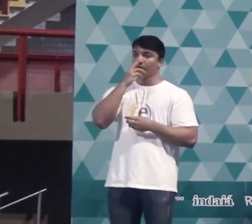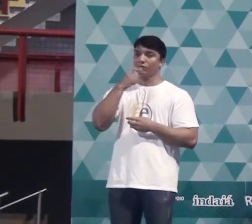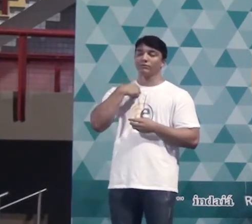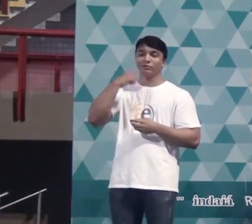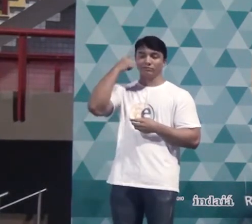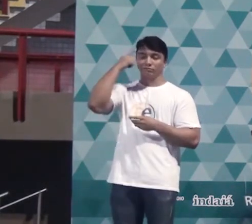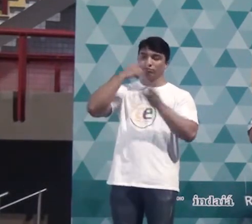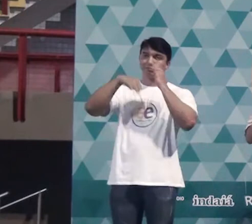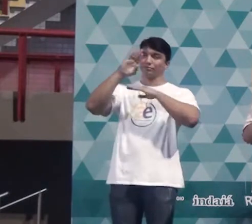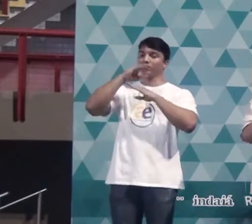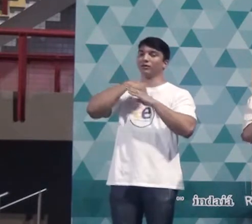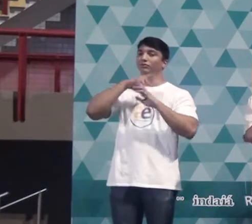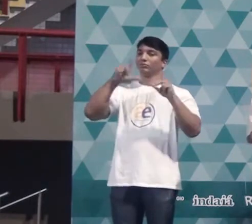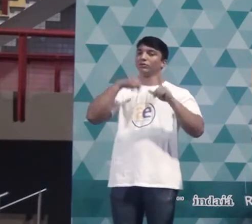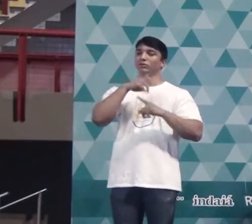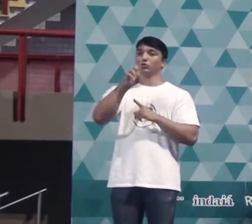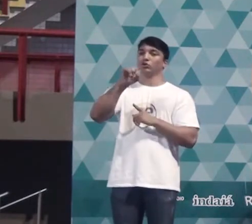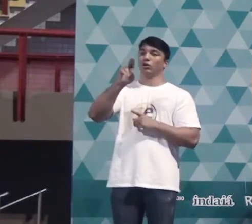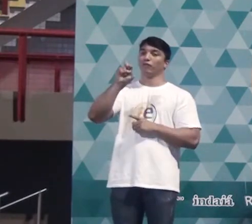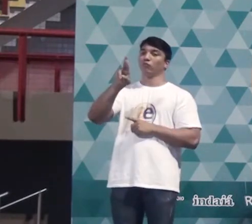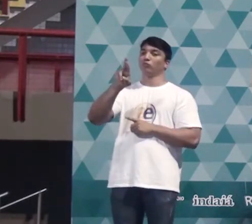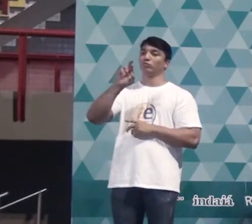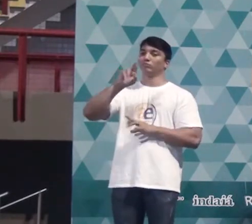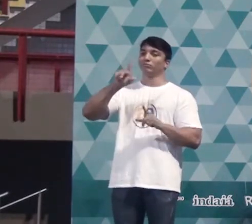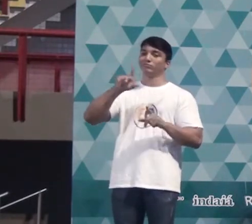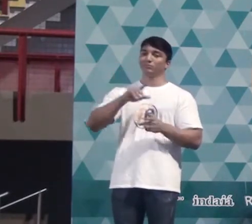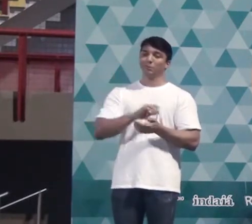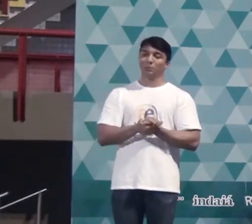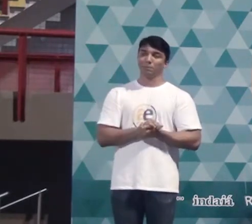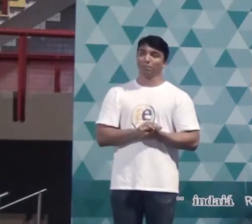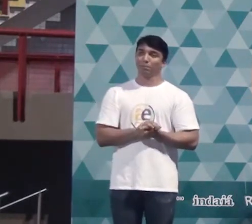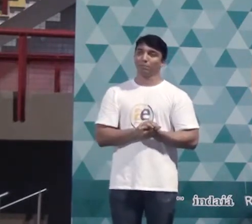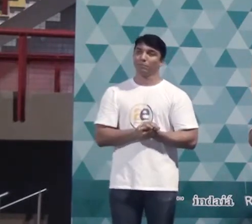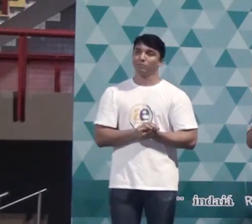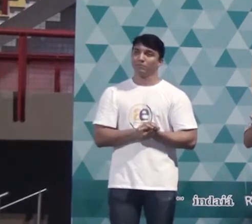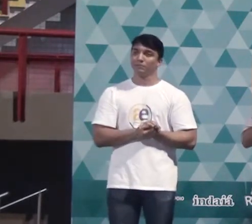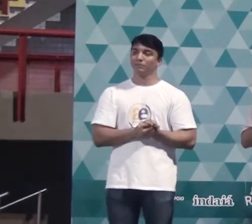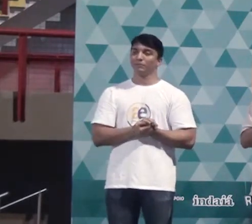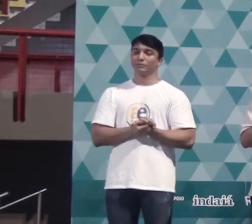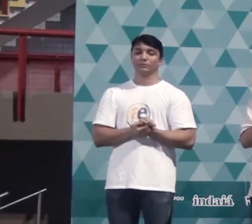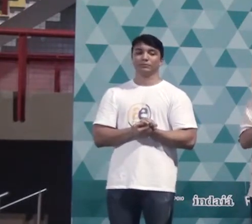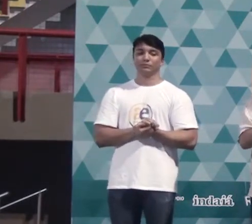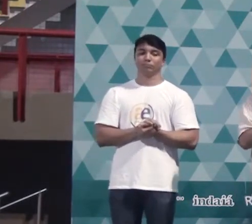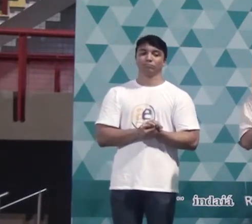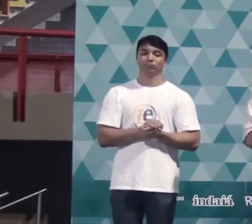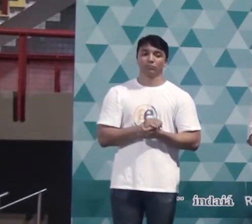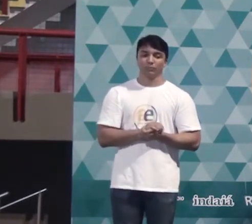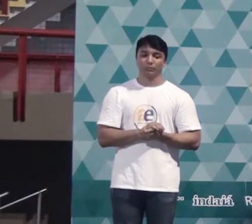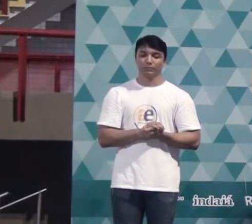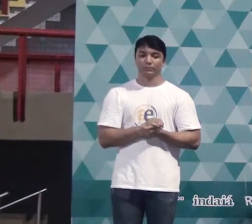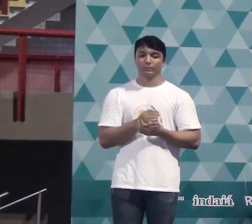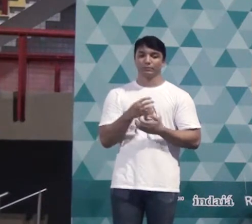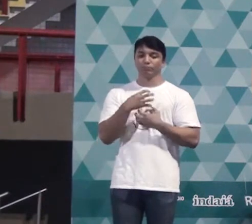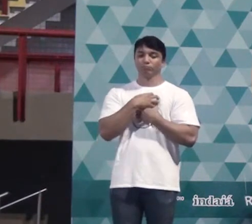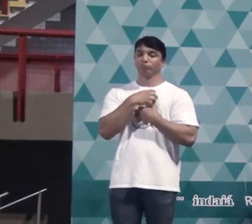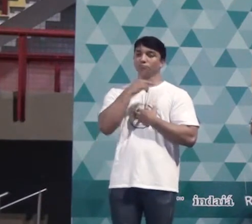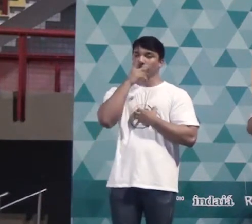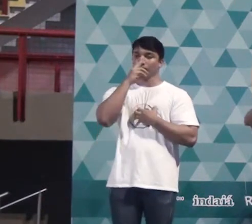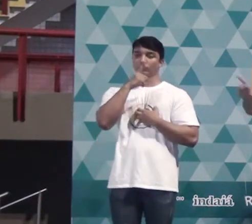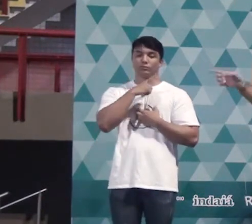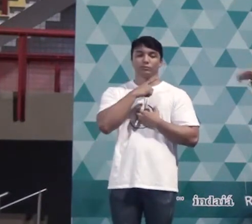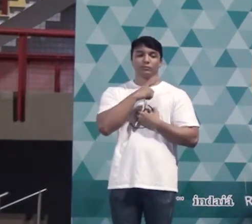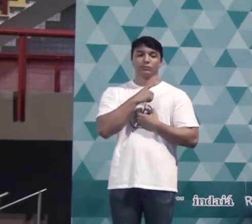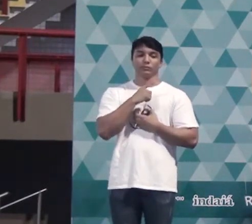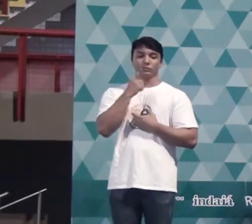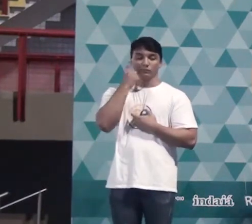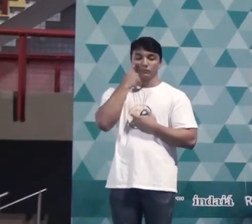aquilo antes. Digo, não, filho, isso não é um Djavan, não. Isso é um déjà vu. É outra coisa, tem gente que é assim. Mas